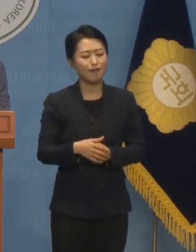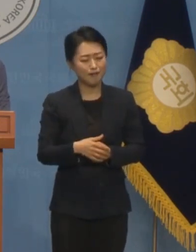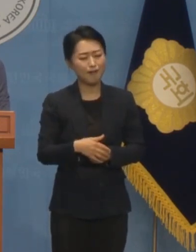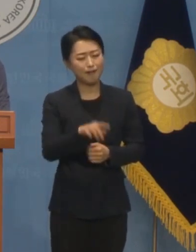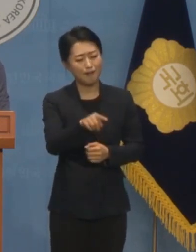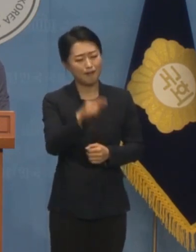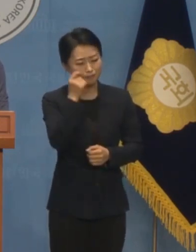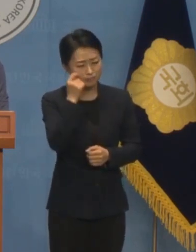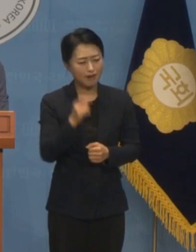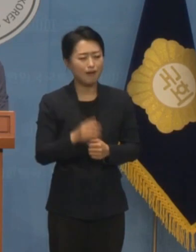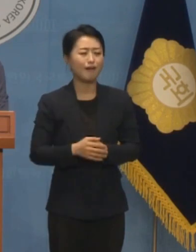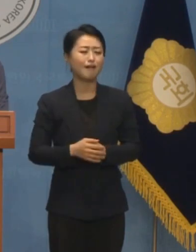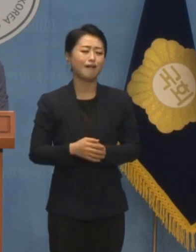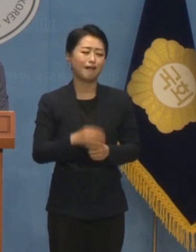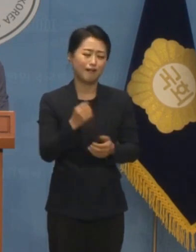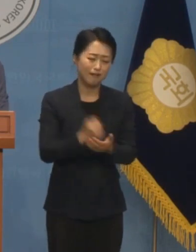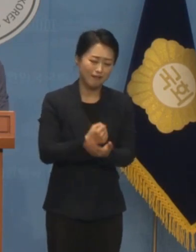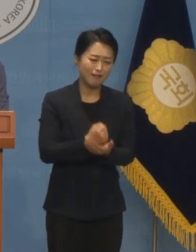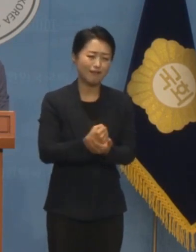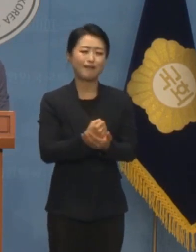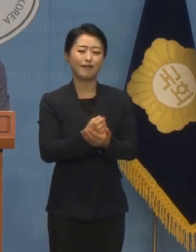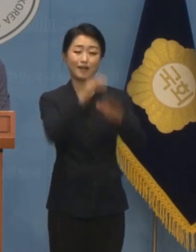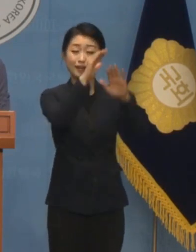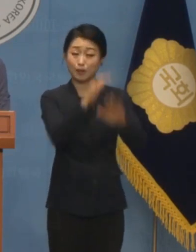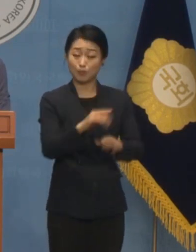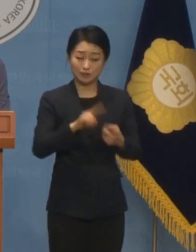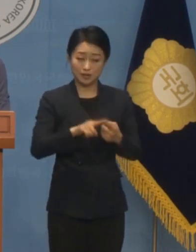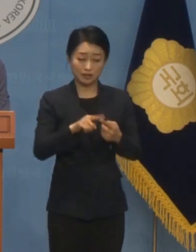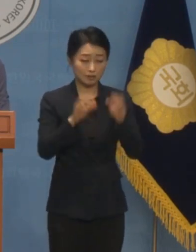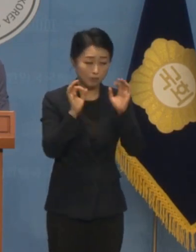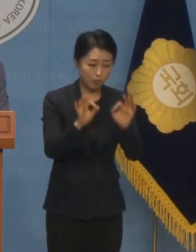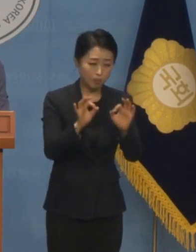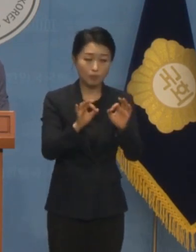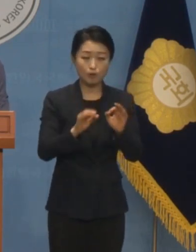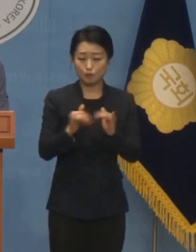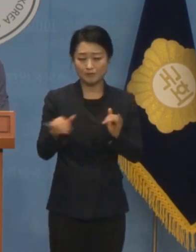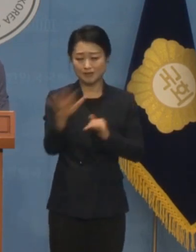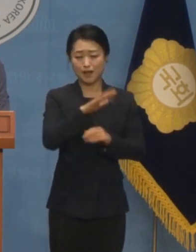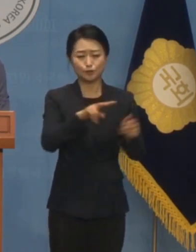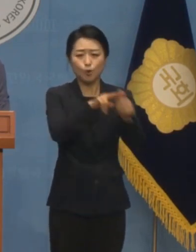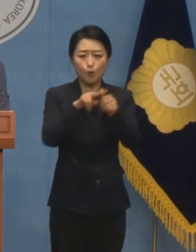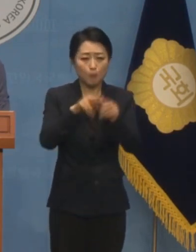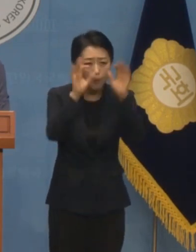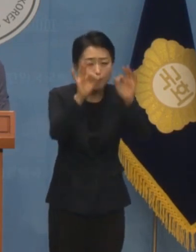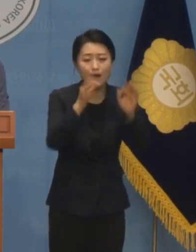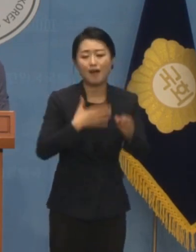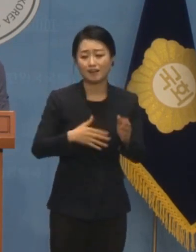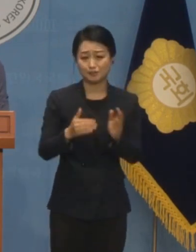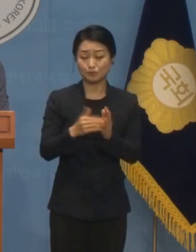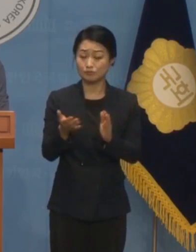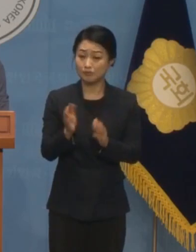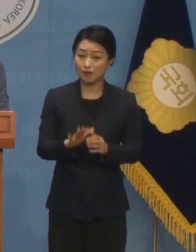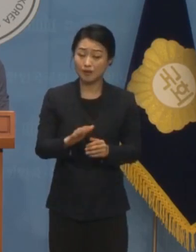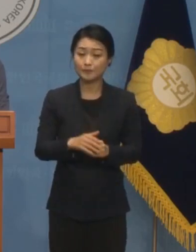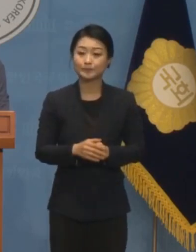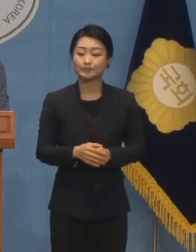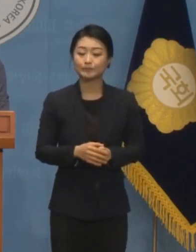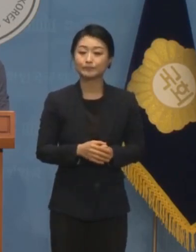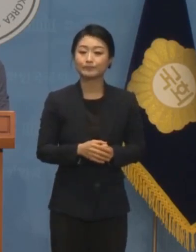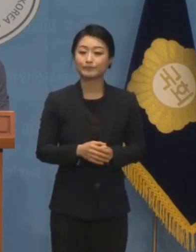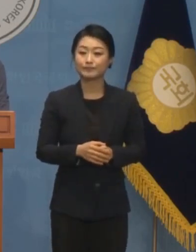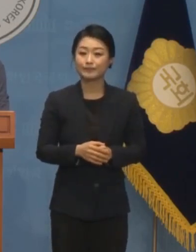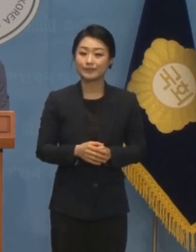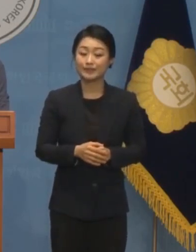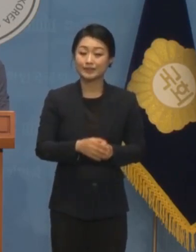그의 사임이 아쉽지 않을 수가 없습니다. 에세이를 펴냈던 지난 2019년에 정우성 씨는